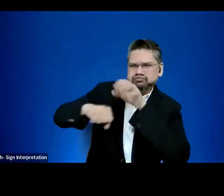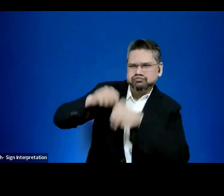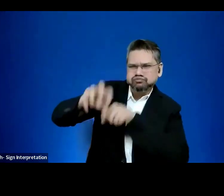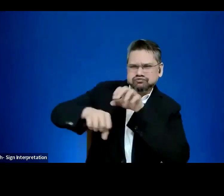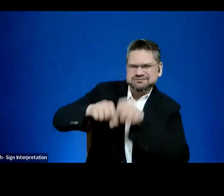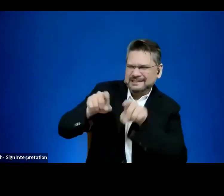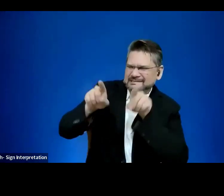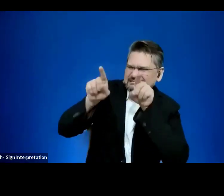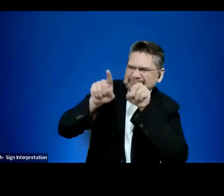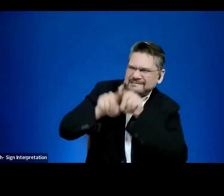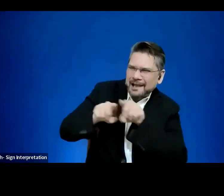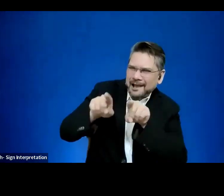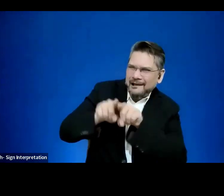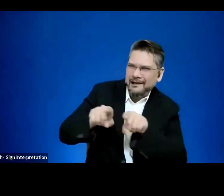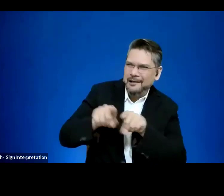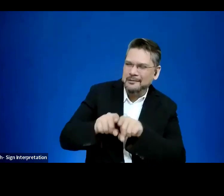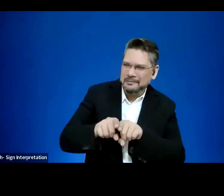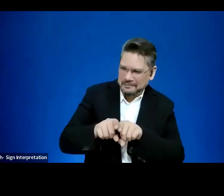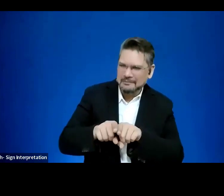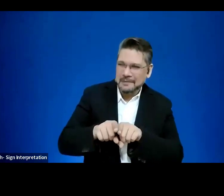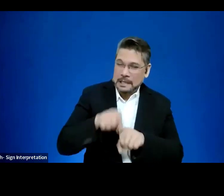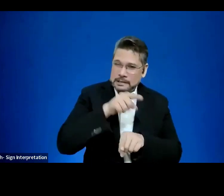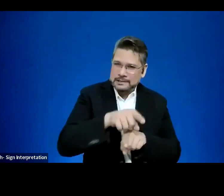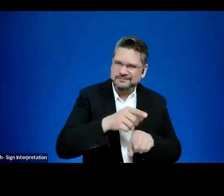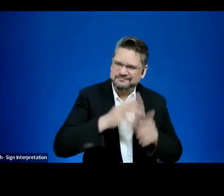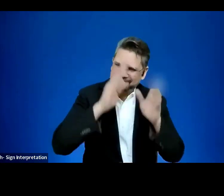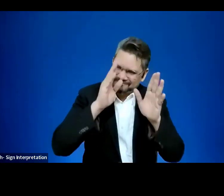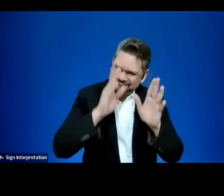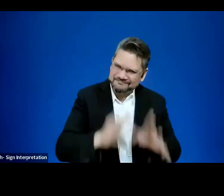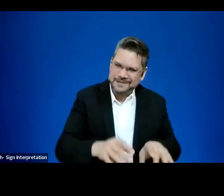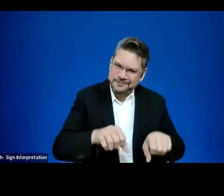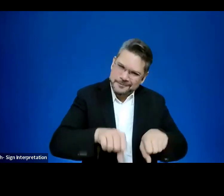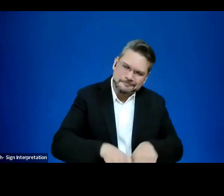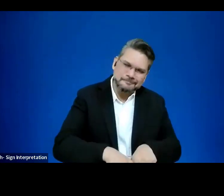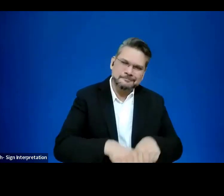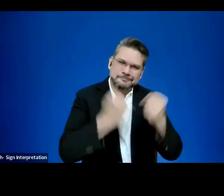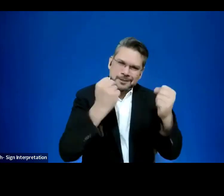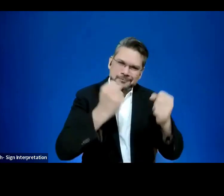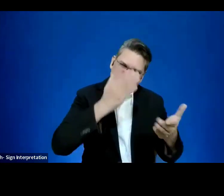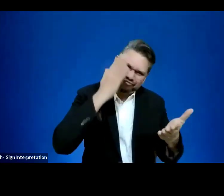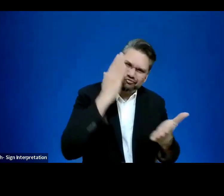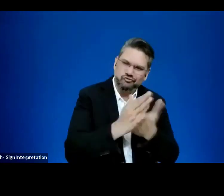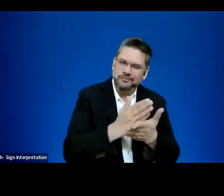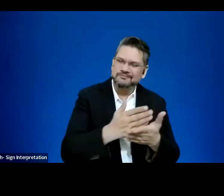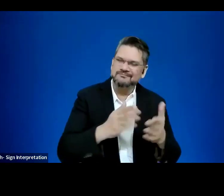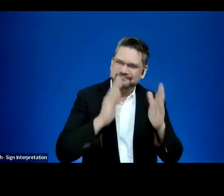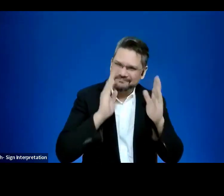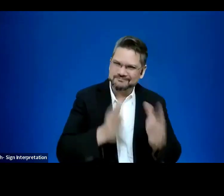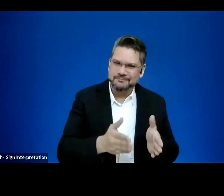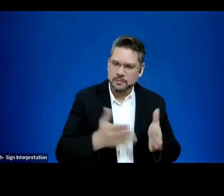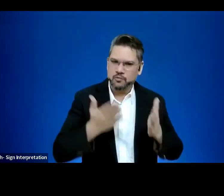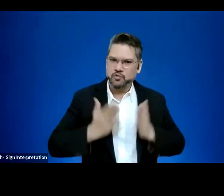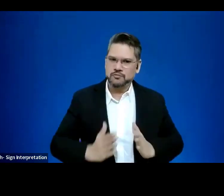这个系统呢，他讲得非常棘手，讲得非常清楚，